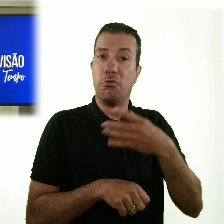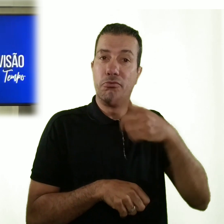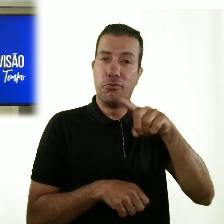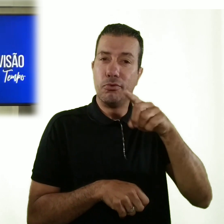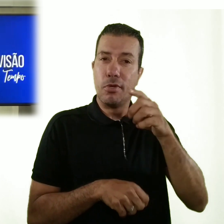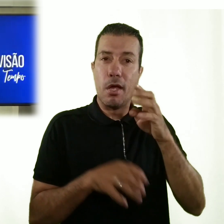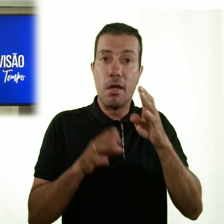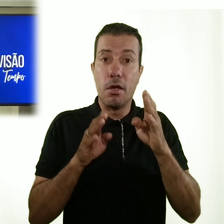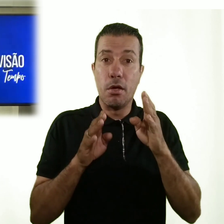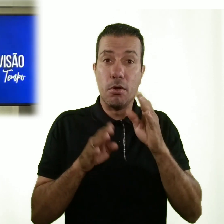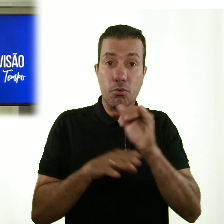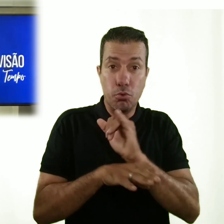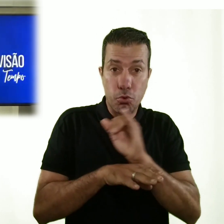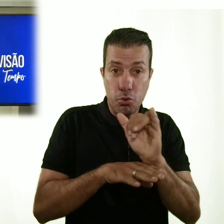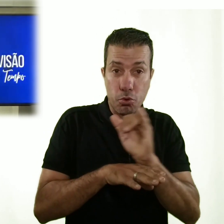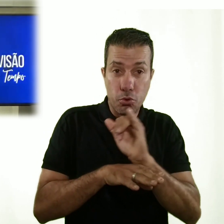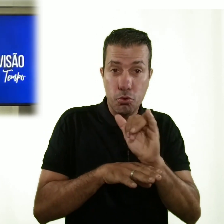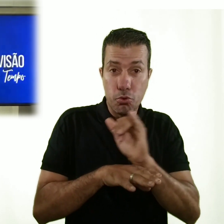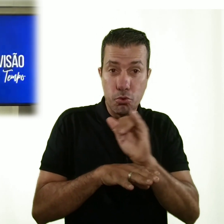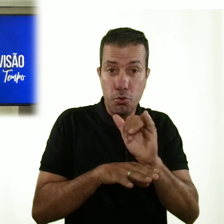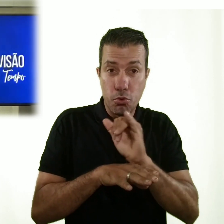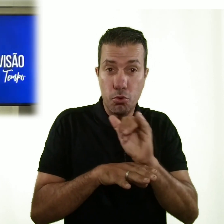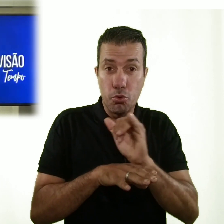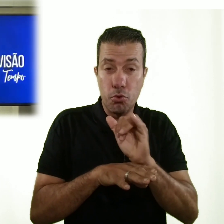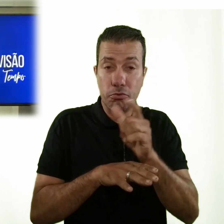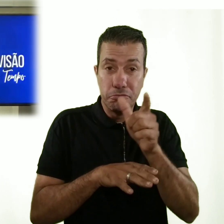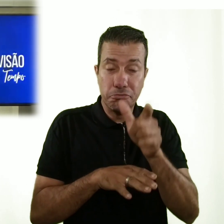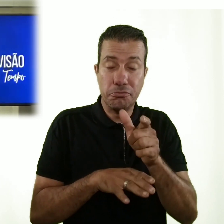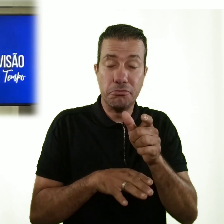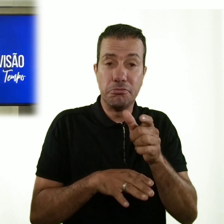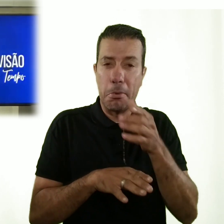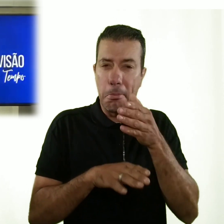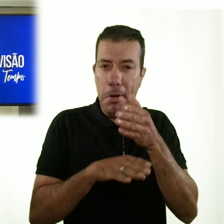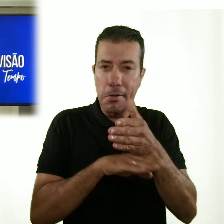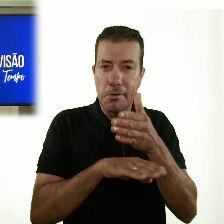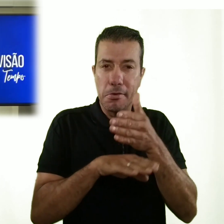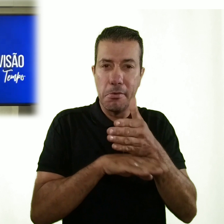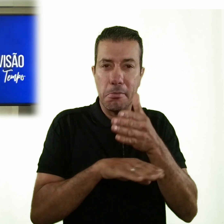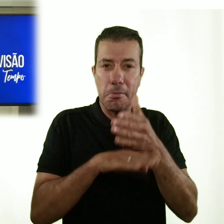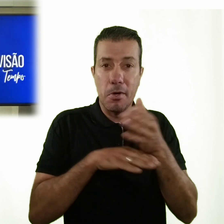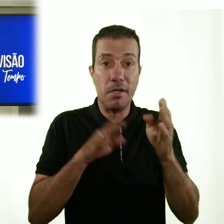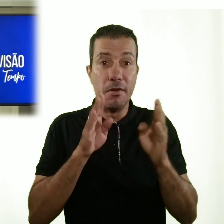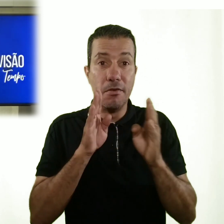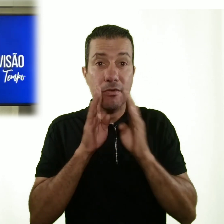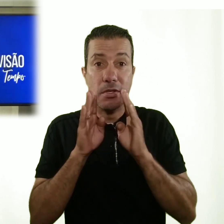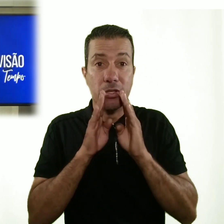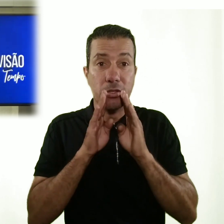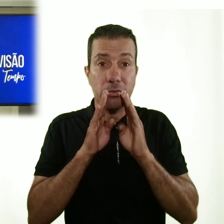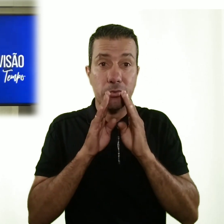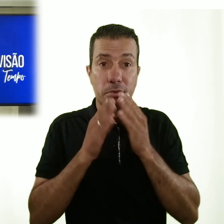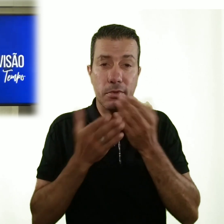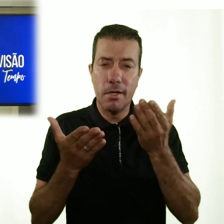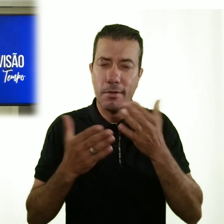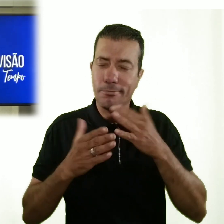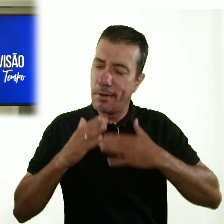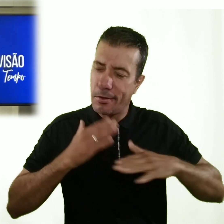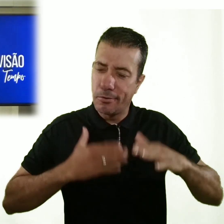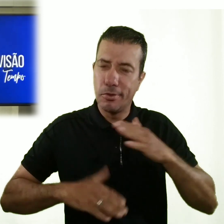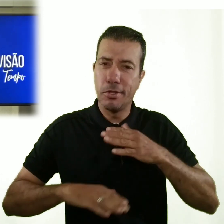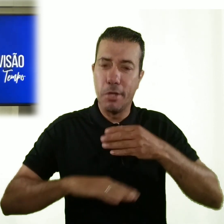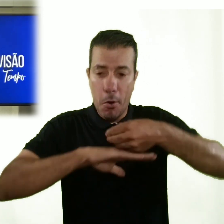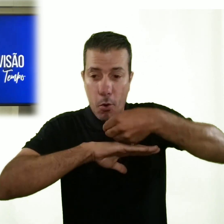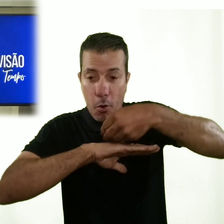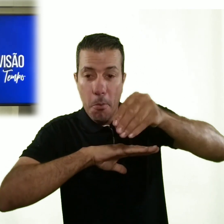YouTube, uma nova visão para um novo tempo. Vocês que estão ligados no Facebook, estejam à vontade para compartilhar esse link,